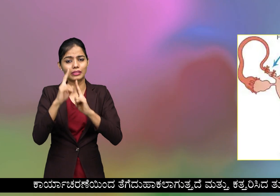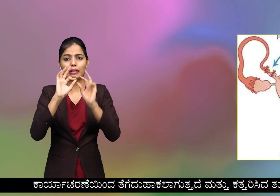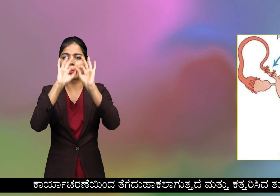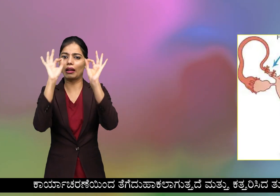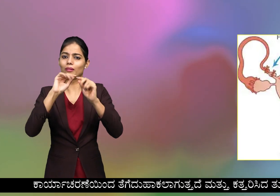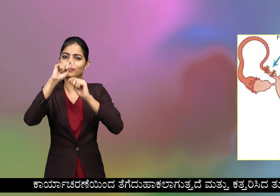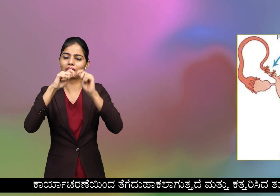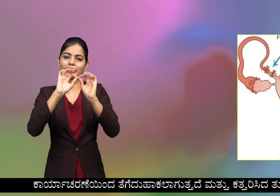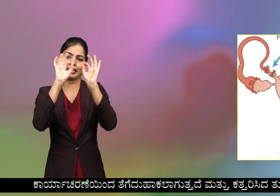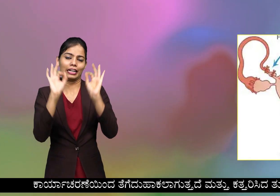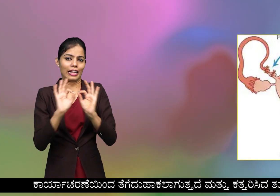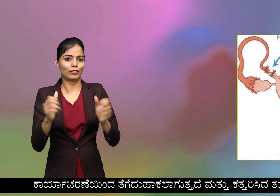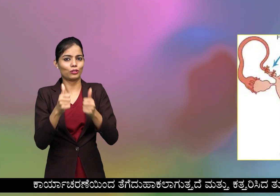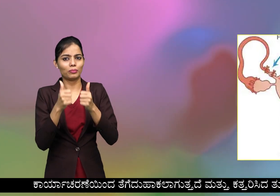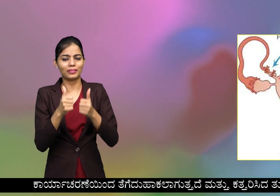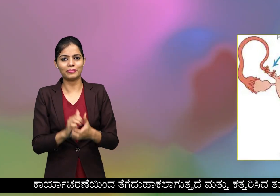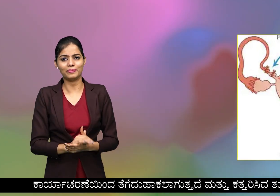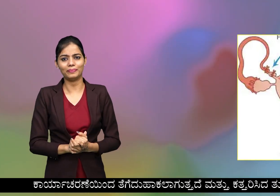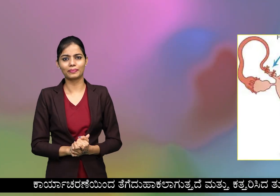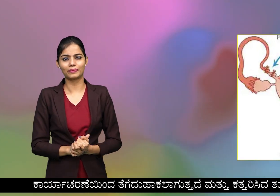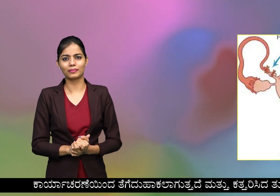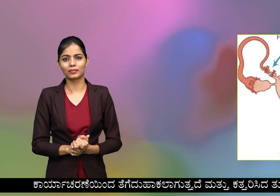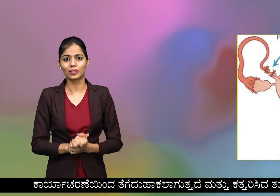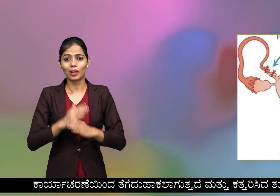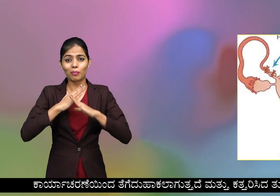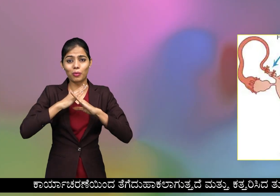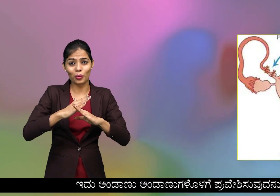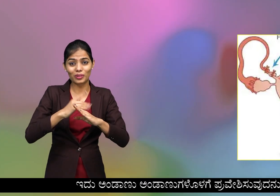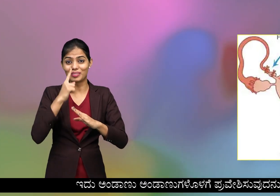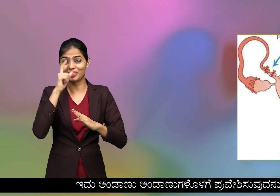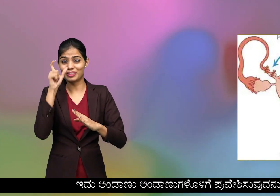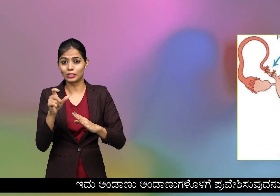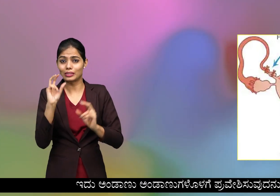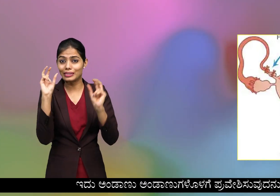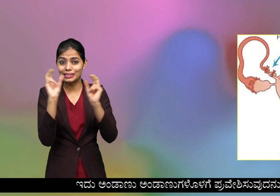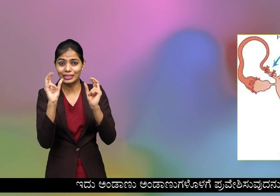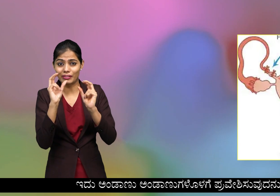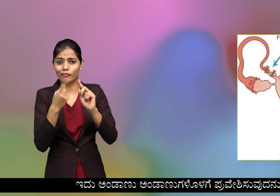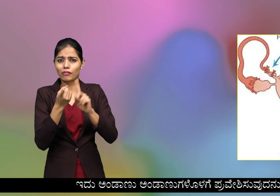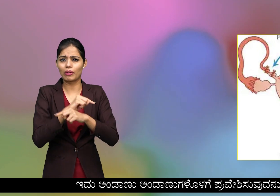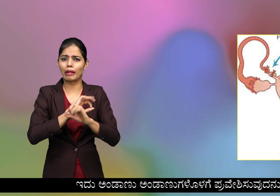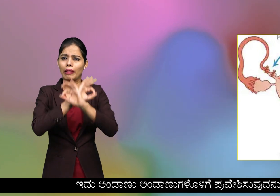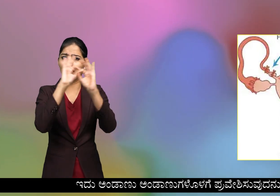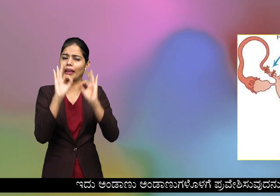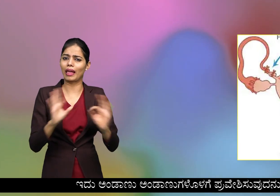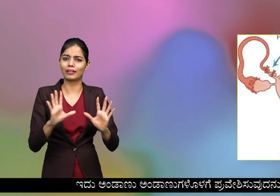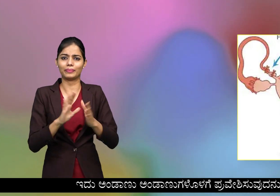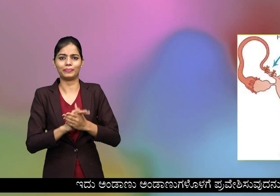ಕಾರ್ಯಾಚರಣೆಯಿಂದ ತೆಗೆದುಹಾಕಲಾಗುತ್ತೆ ಮತ್ತು ಕತ್ತರಿಸಿದ ತುದಿಗಳನ್ನ ಕಟ್ಟಲಾಗುತ್ತೆ. ಇದು ಅಂಡಾಣುಗಳೊಳಗೆ ಪ್ರವೇಶಿಸುವುದನ್ನ ತಡೆಯುತ್ತೆ.